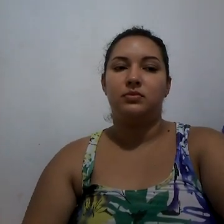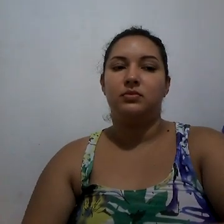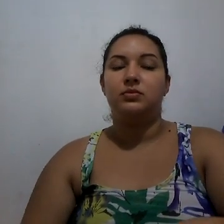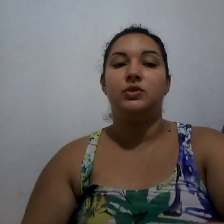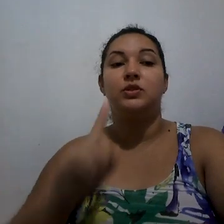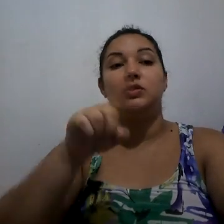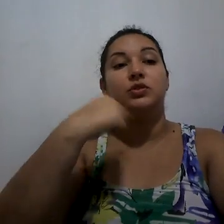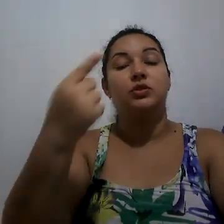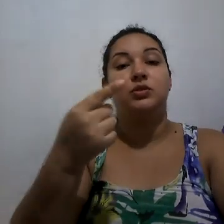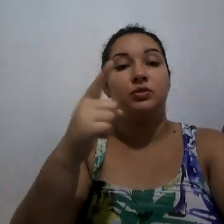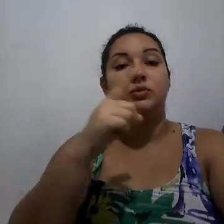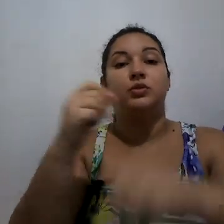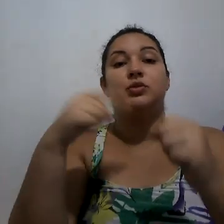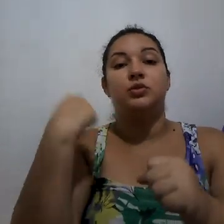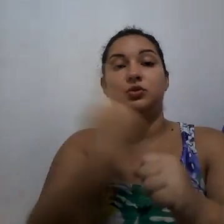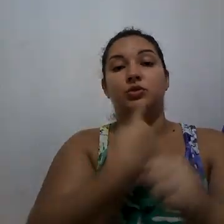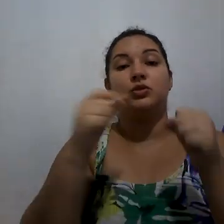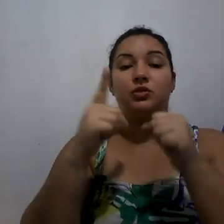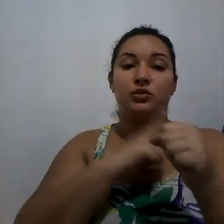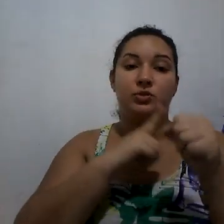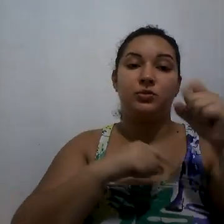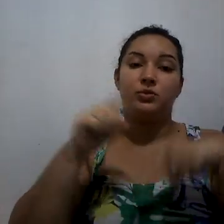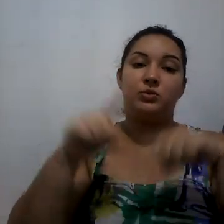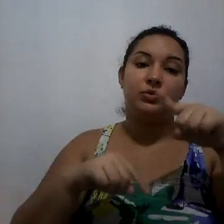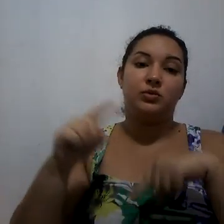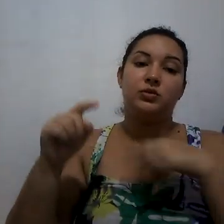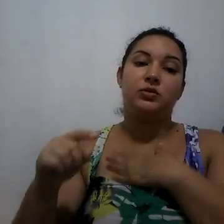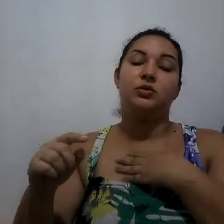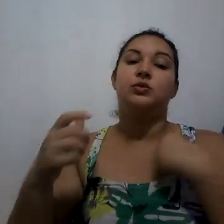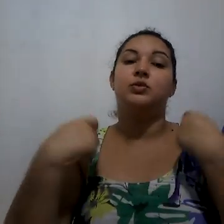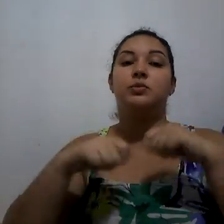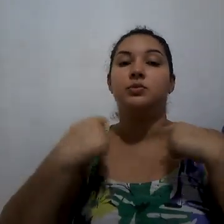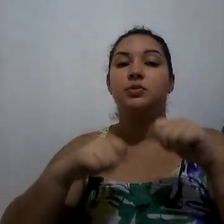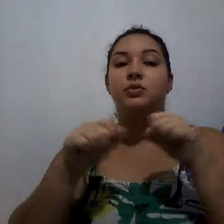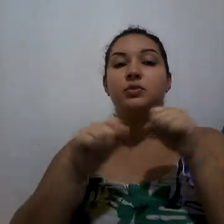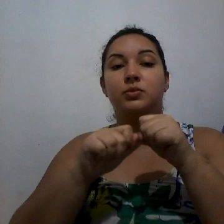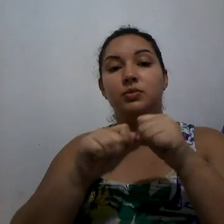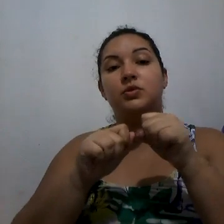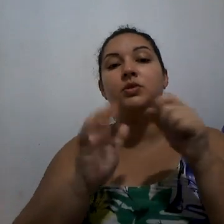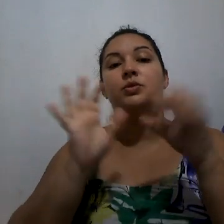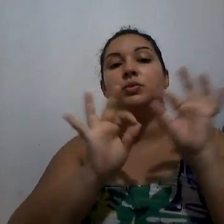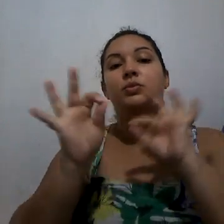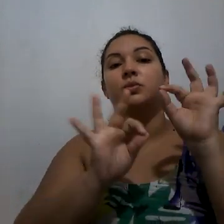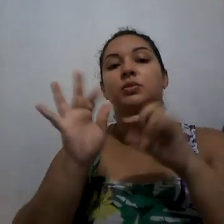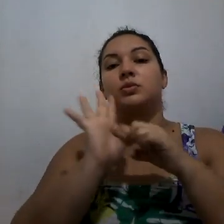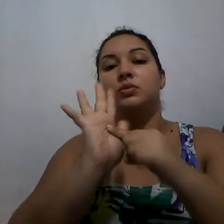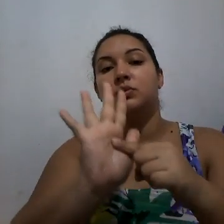depois que nós temos o material, nós podemos fazer o preparo dessa amostra. Ou seja, talvez a gente precise preparar aquela